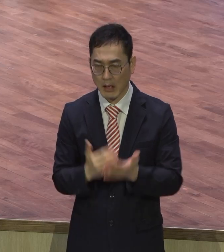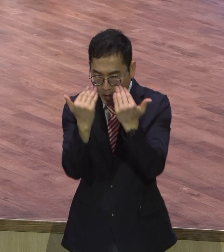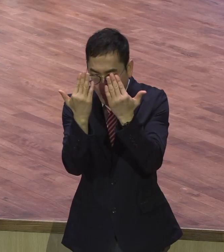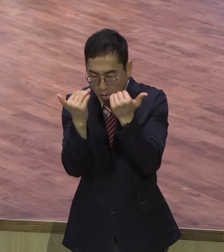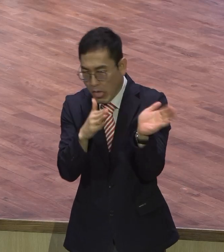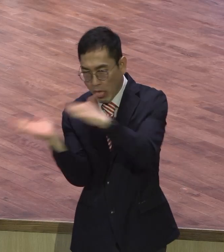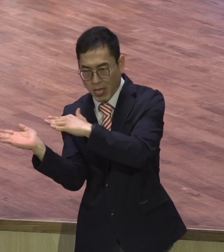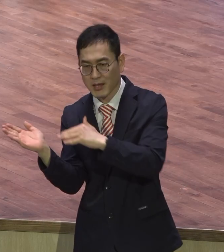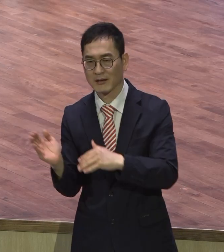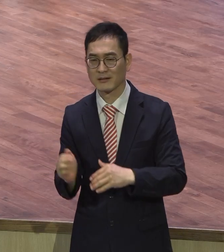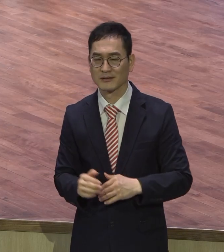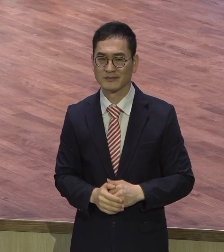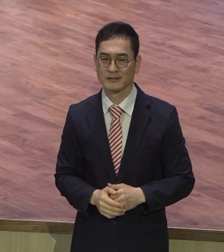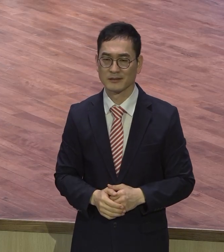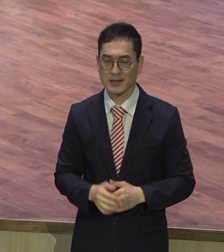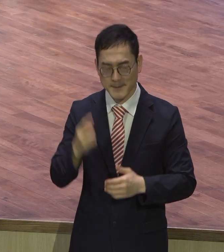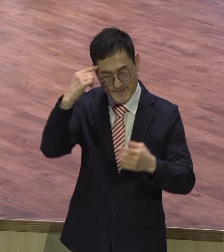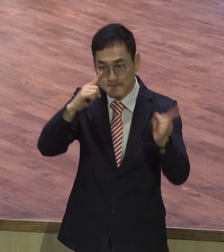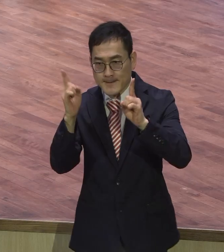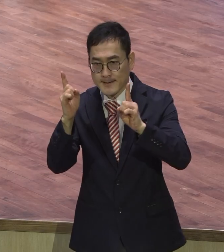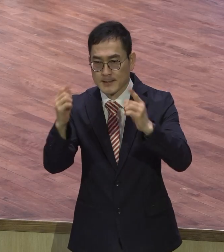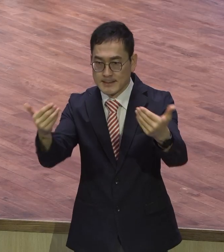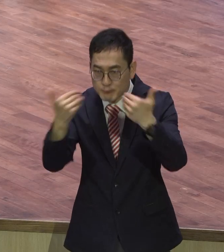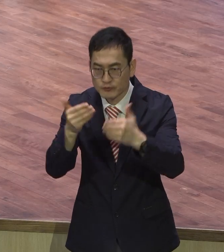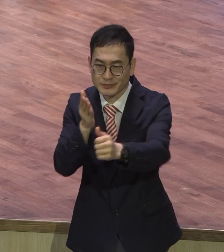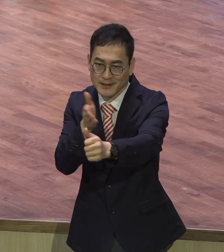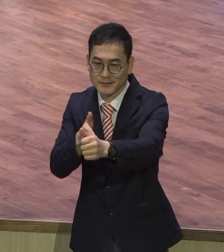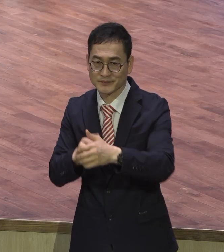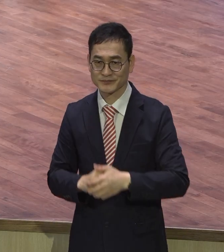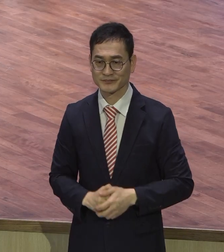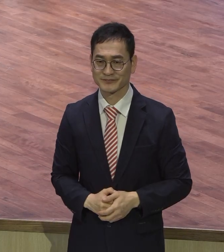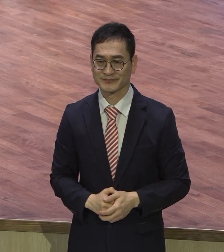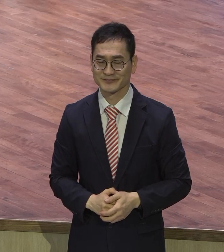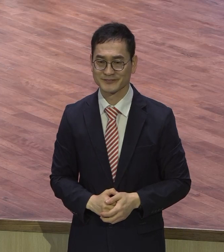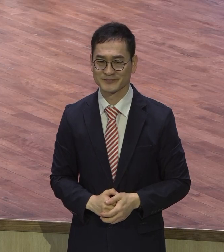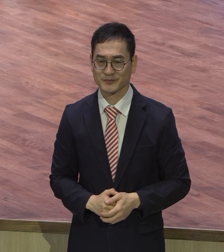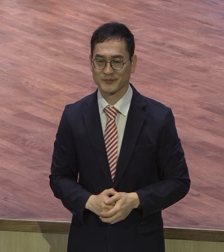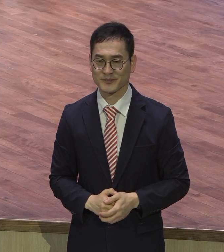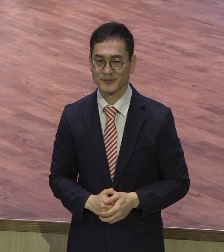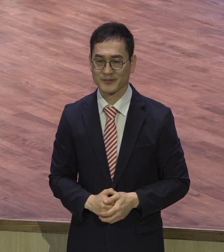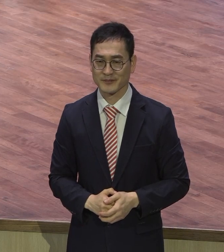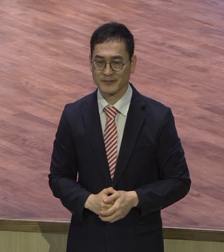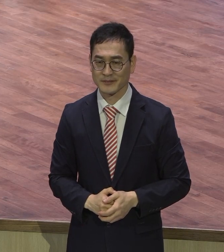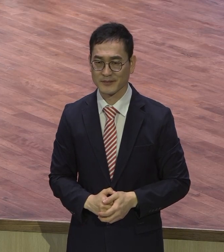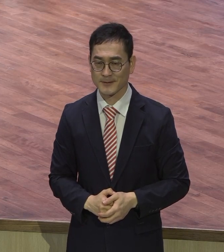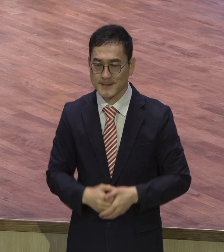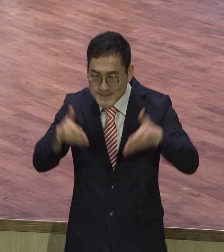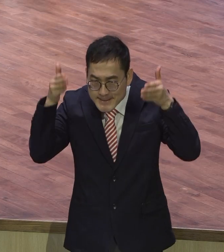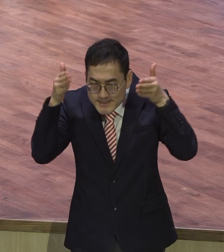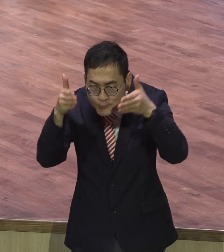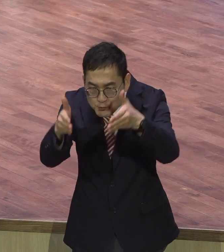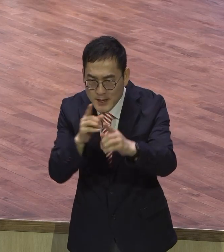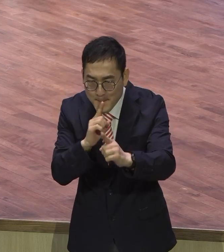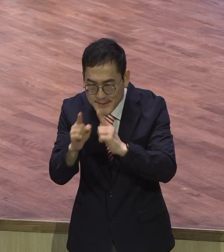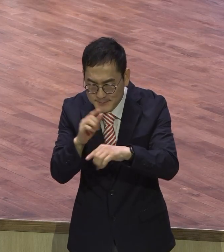그러니까 정신 바짝 차리고 집에서 예배드리지만은 긴장해서 말씀을 잡으시기를 바랍니다.